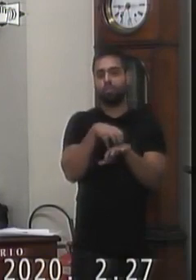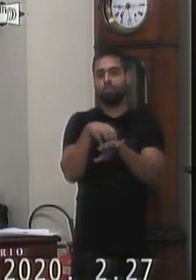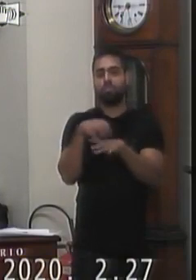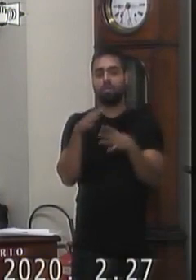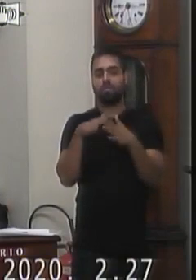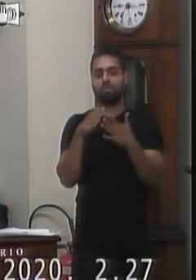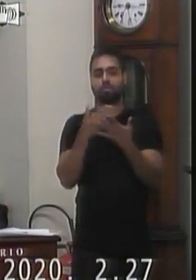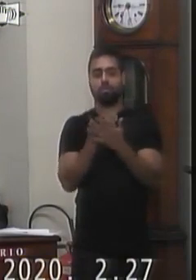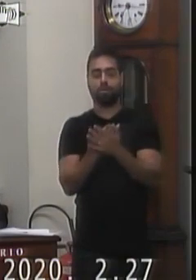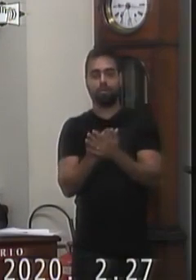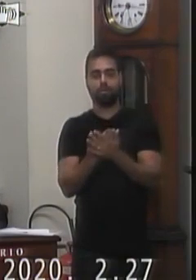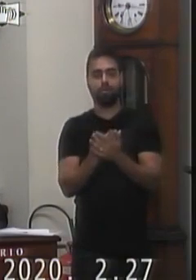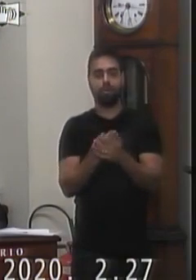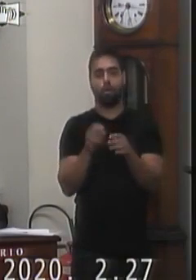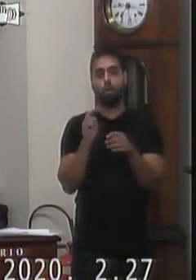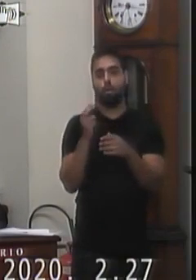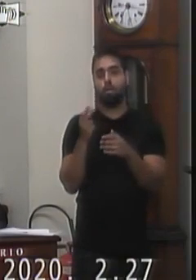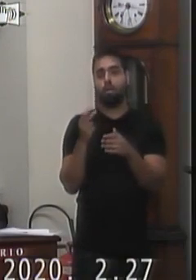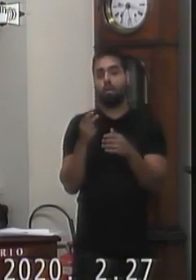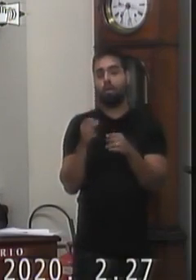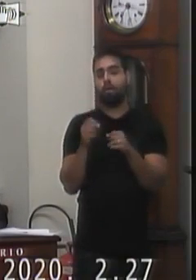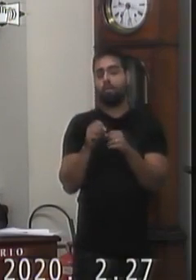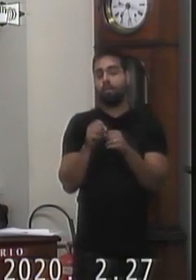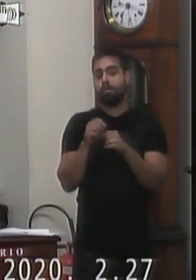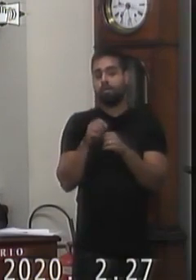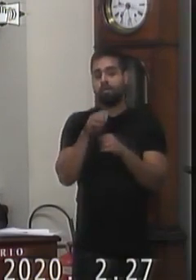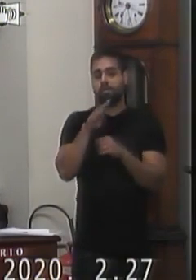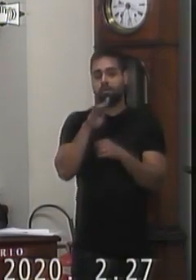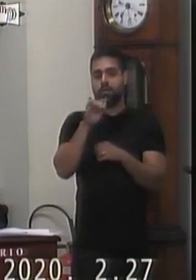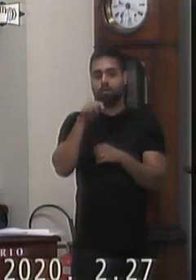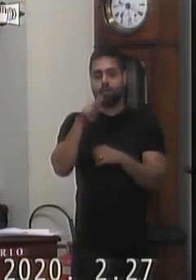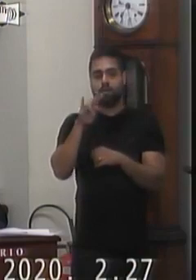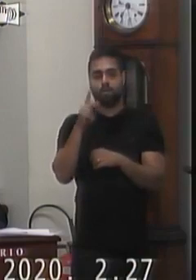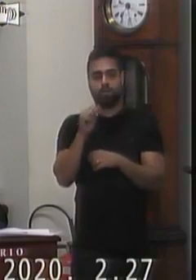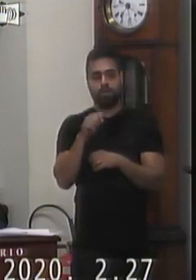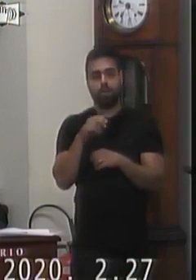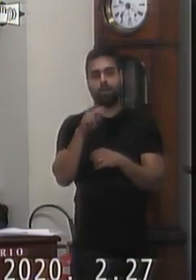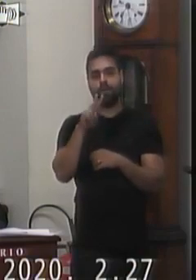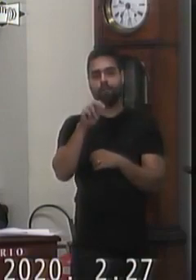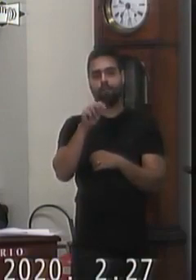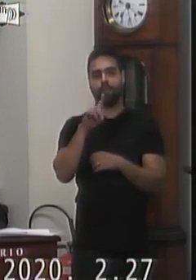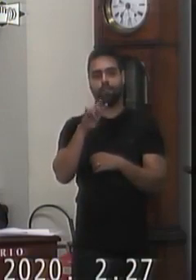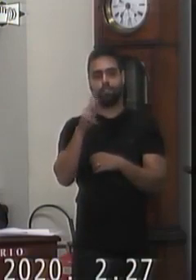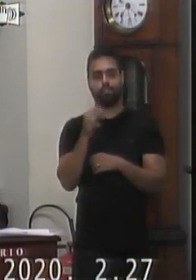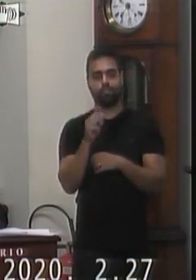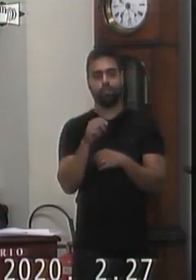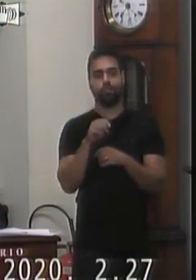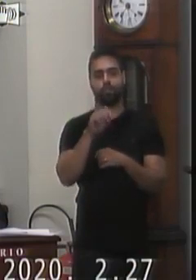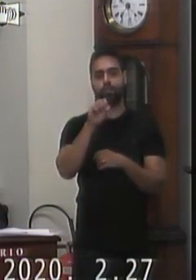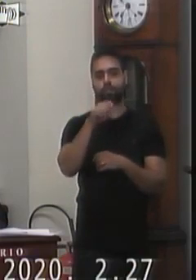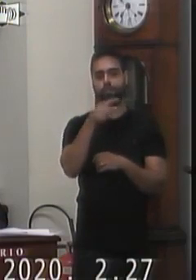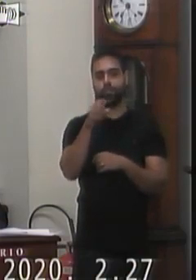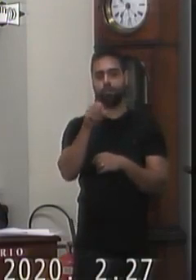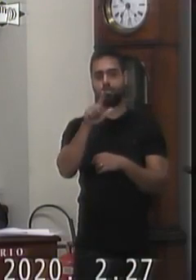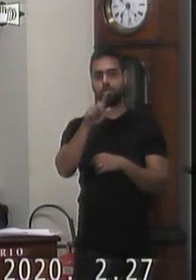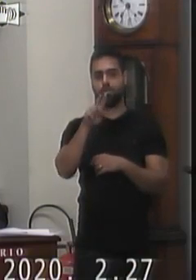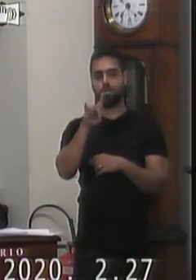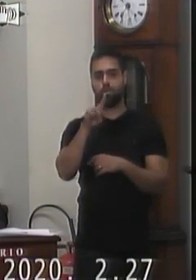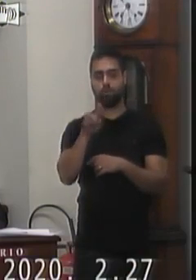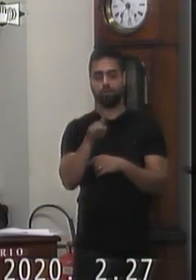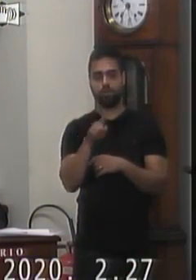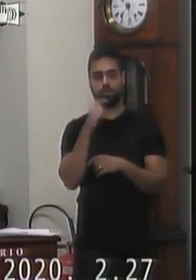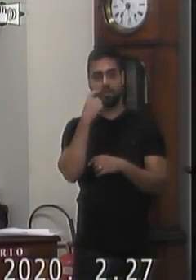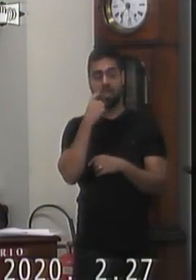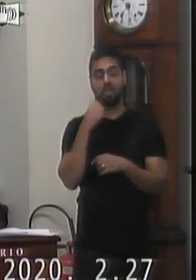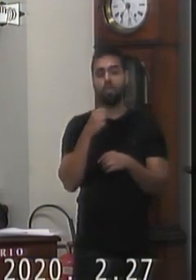sobre a irregularidade da prestação na região dos bairros Biquinha, Vadio, Cambota e São Luís. Solicitando ainda o mapa com a informação de todos os dias